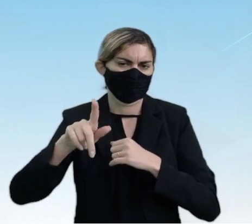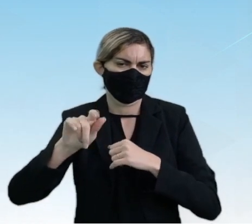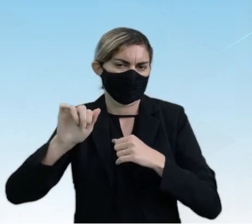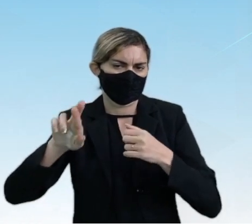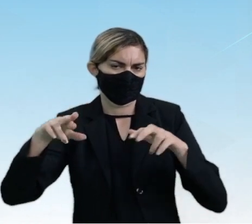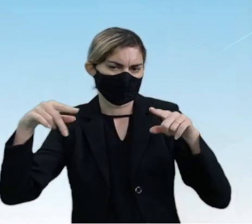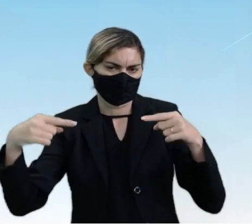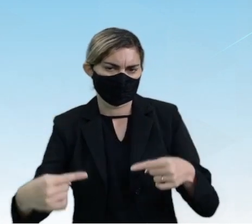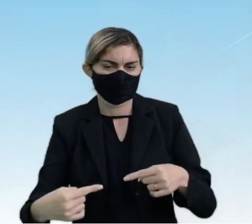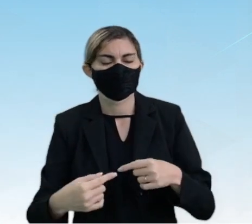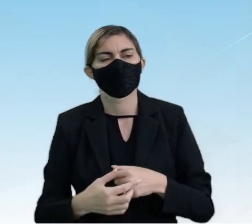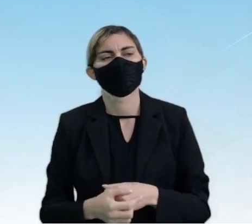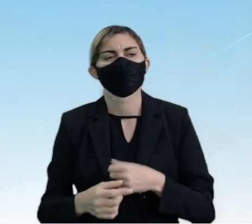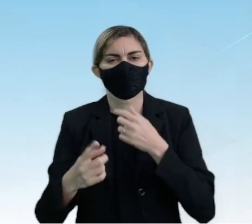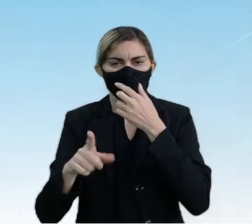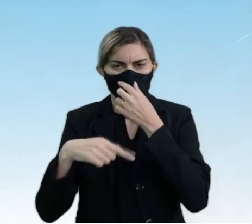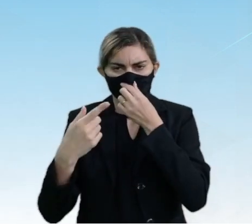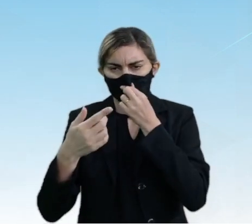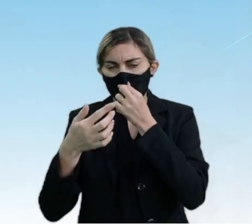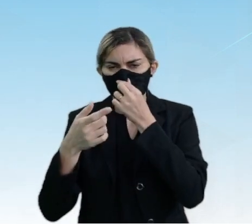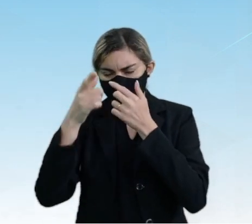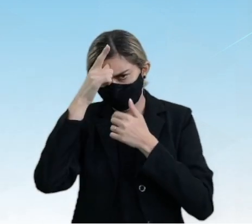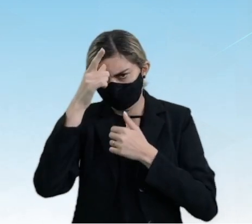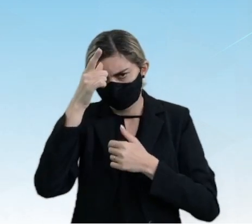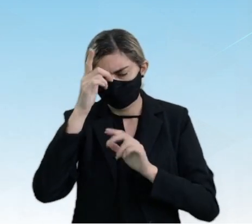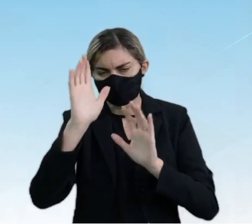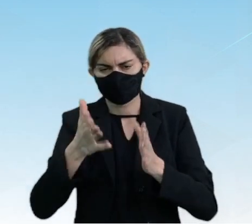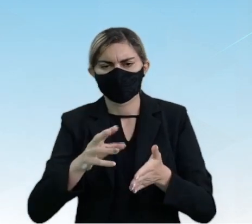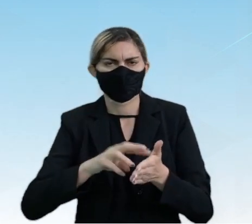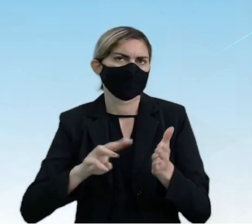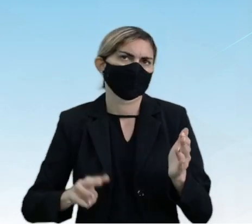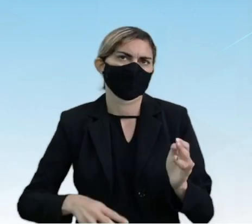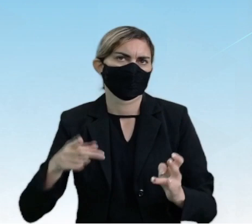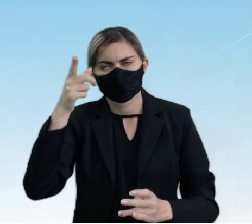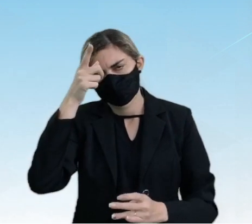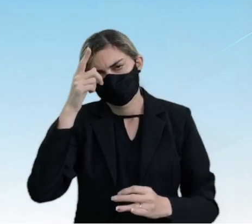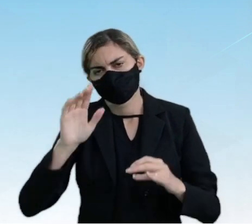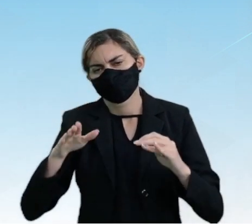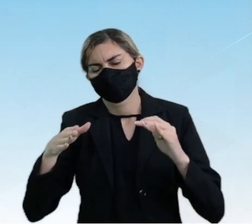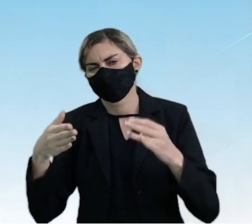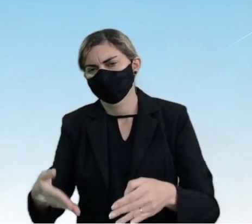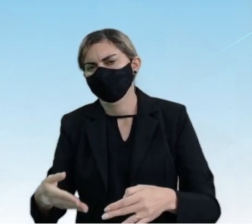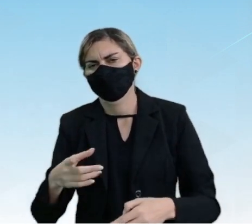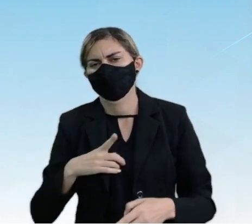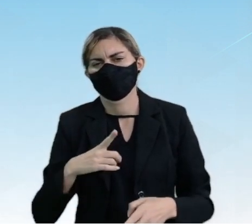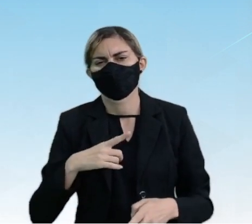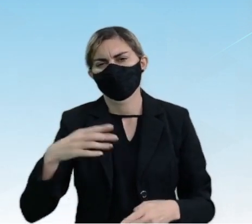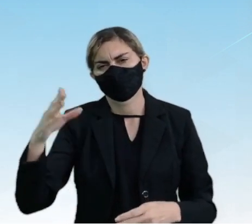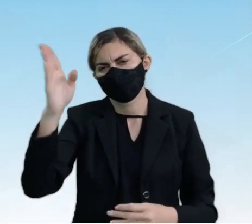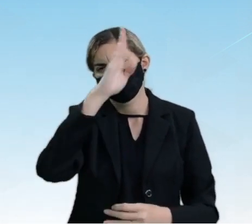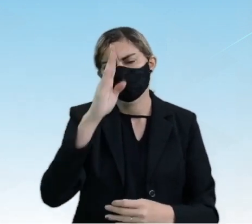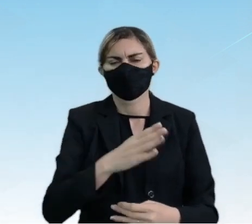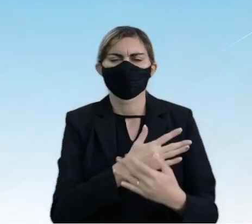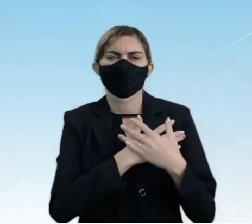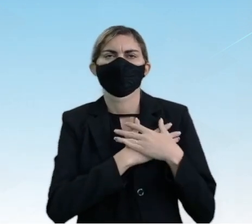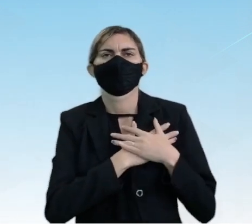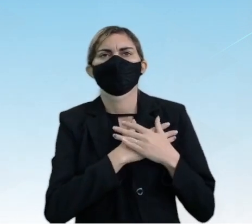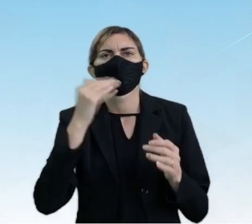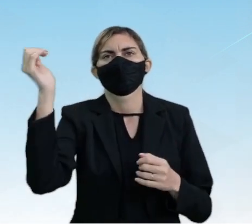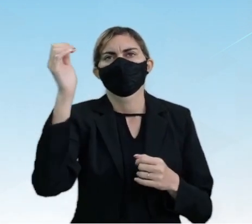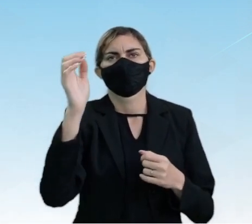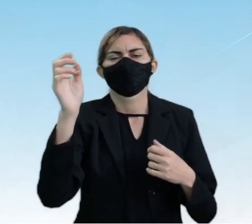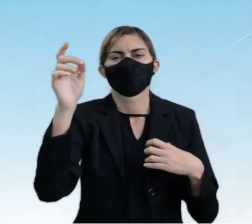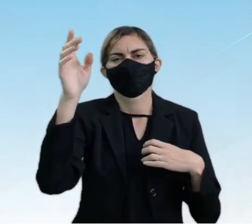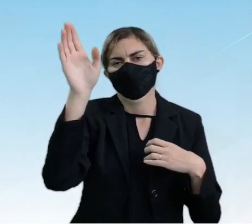literalmente. Tá? O método alemão ele já tinha uma questão muito mais voltada para aquele espírito nacionalista, né? Se a gente estudar